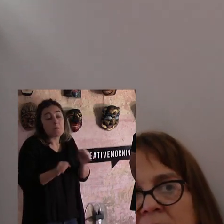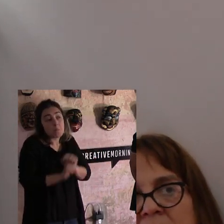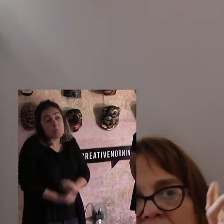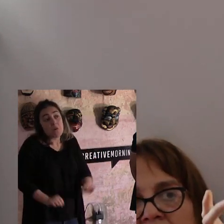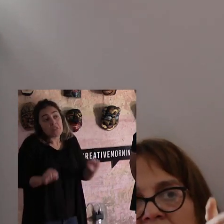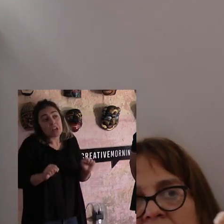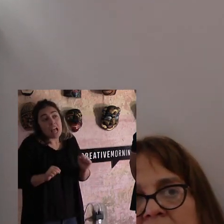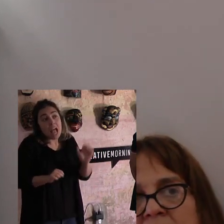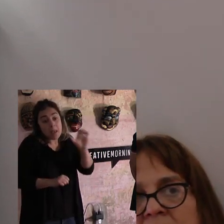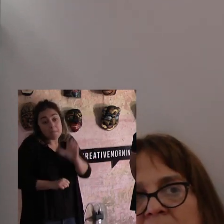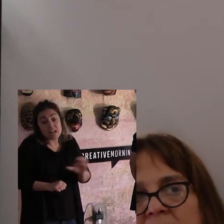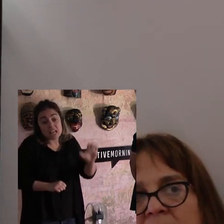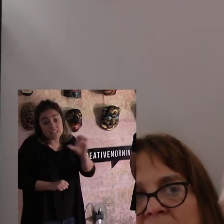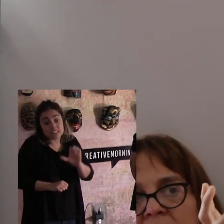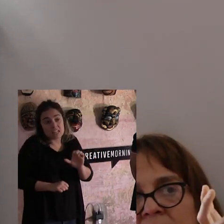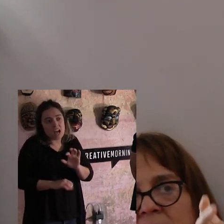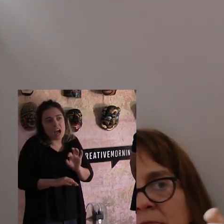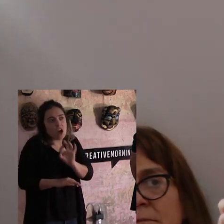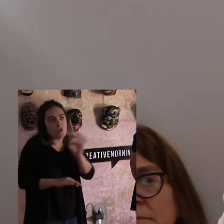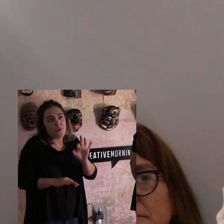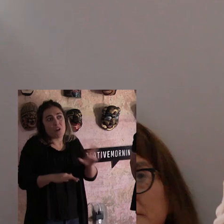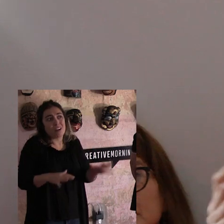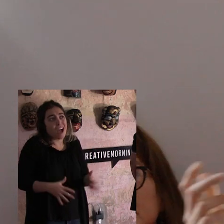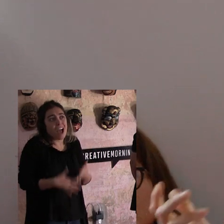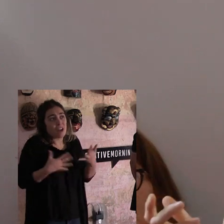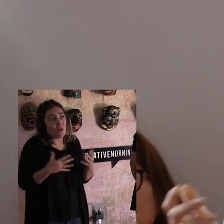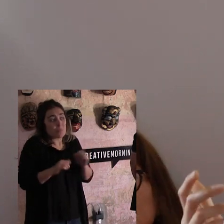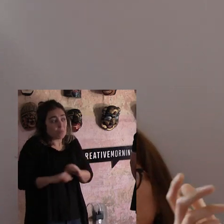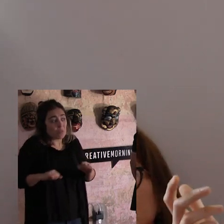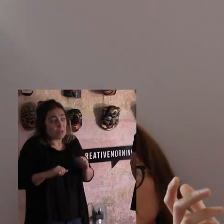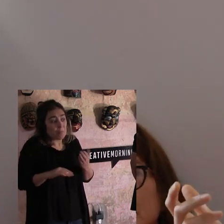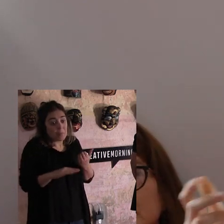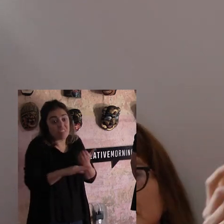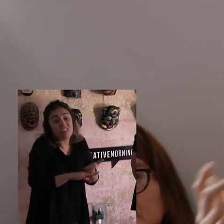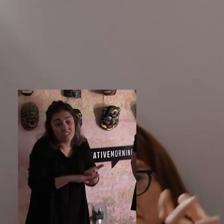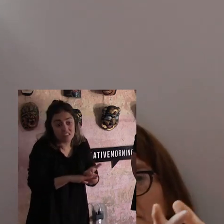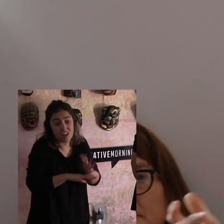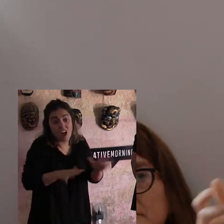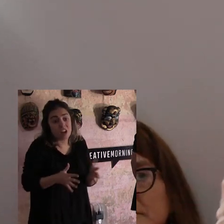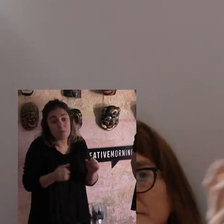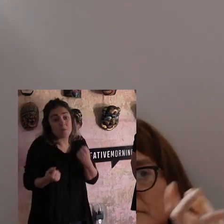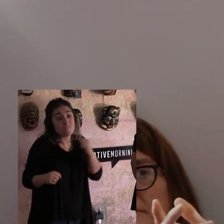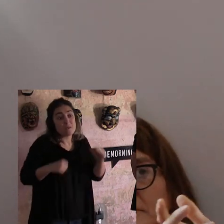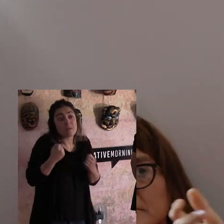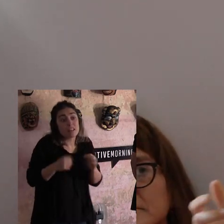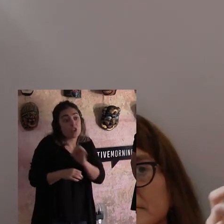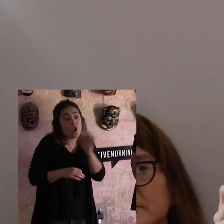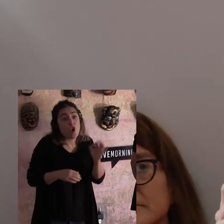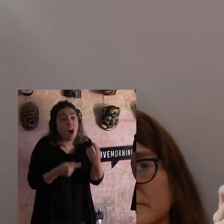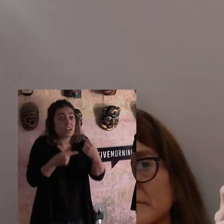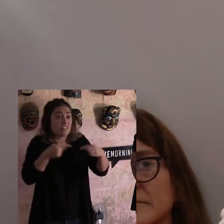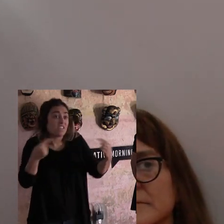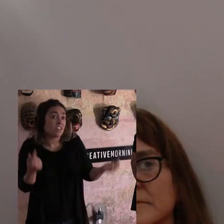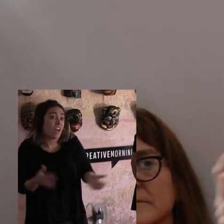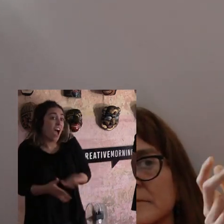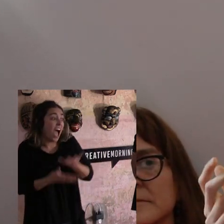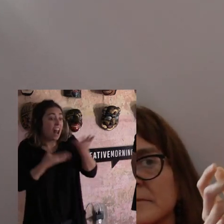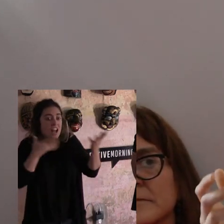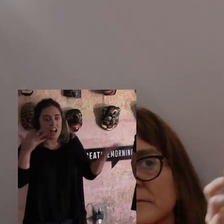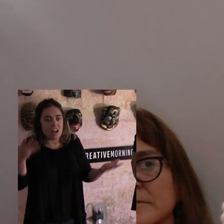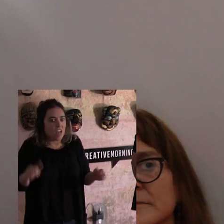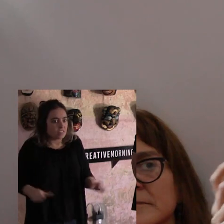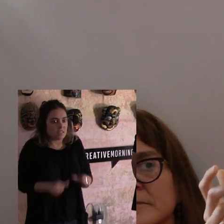en una empresa o en lo que sea, plantear que haya movimiento, que haya actividad, que haya